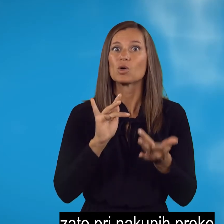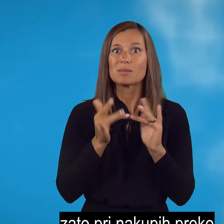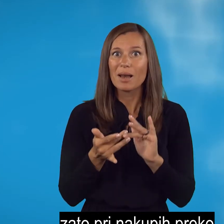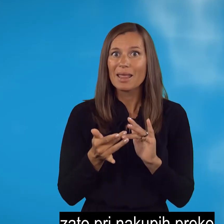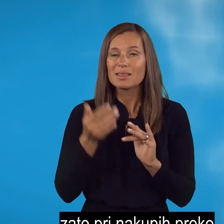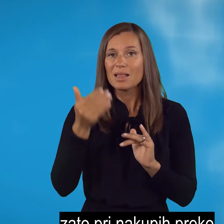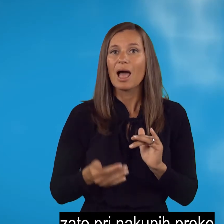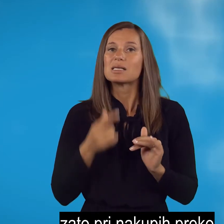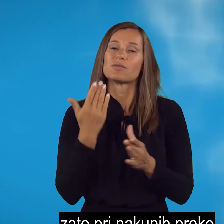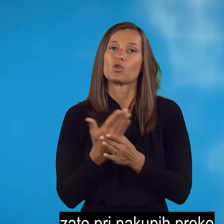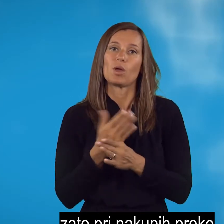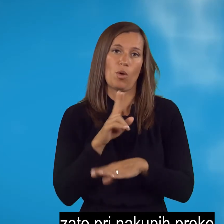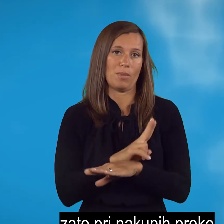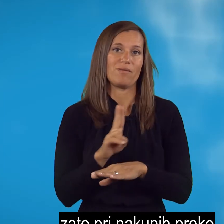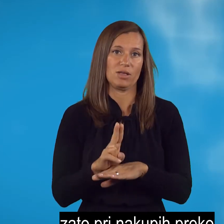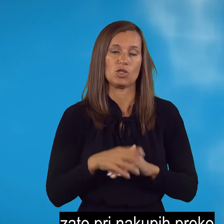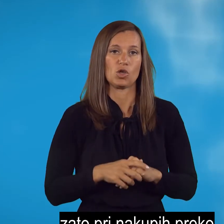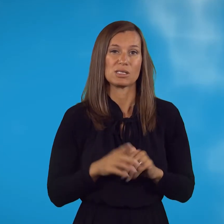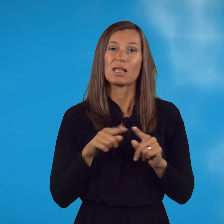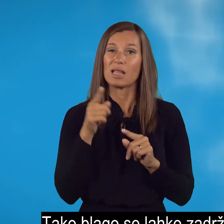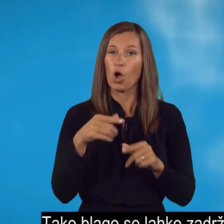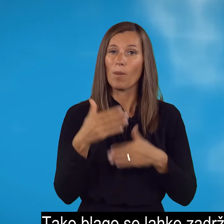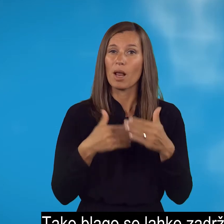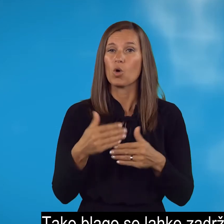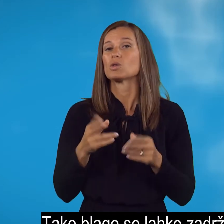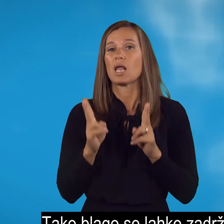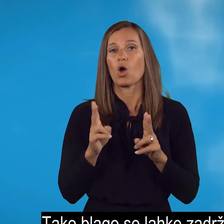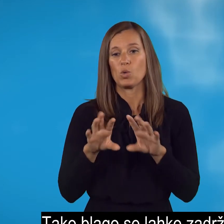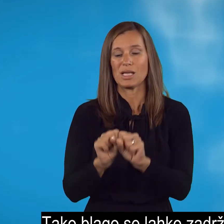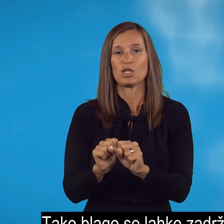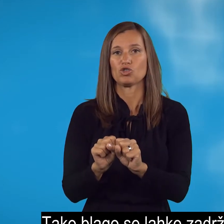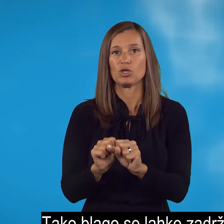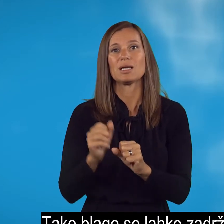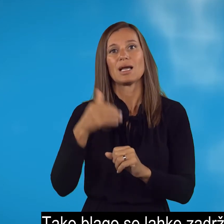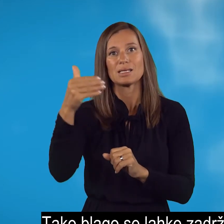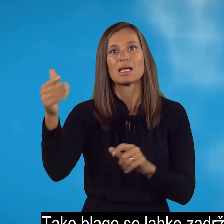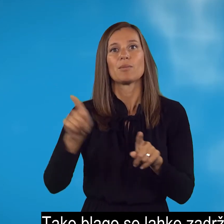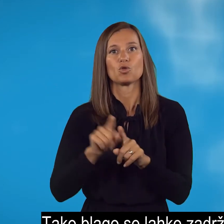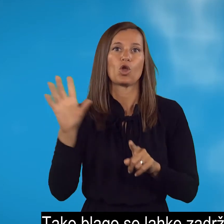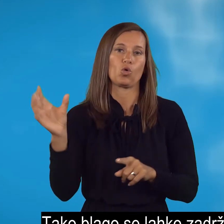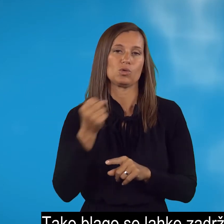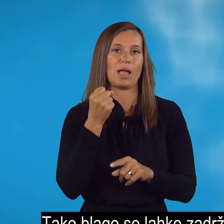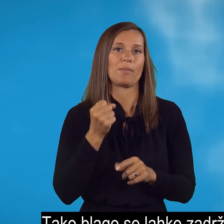spleta svetujemo previdnost. Tako blago se lahko zadrži, pozneje pa tudi odvzame in